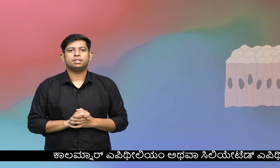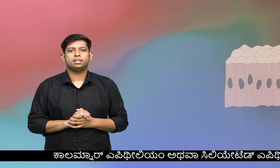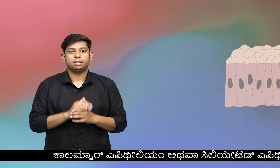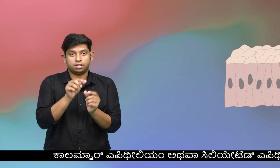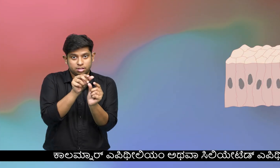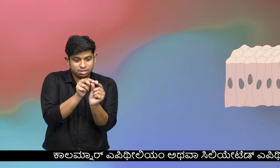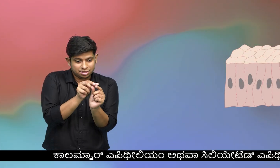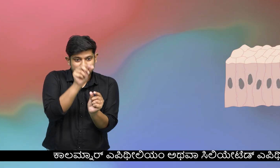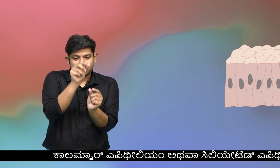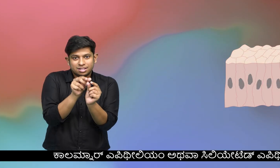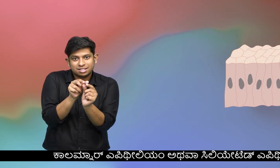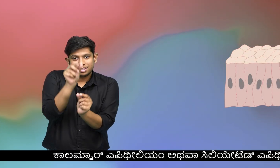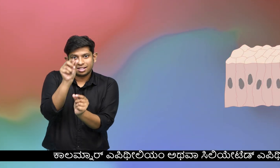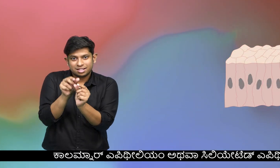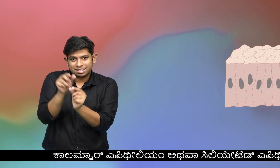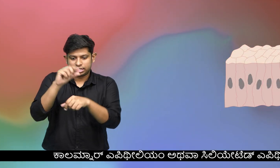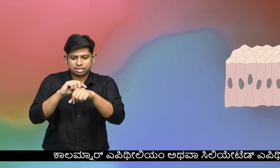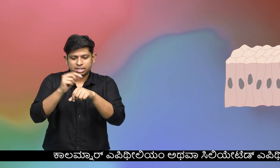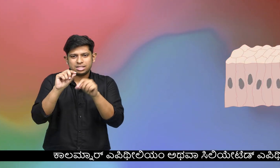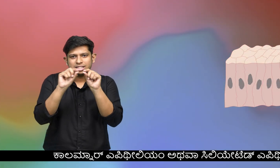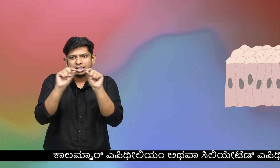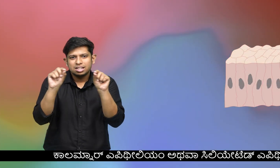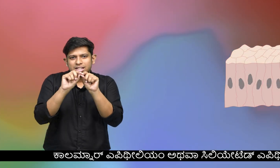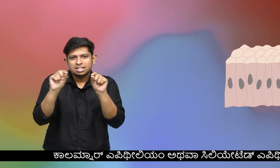ಕಾಲಮಾರ್ ಎಪಿಥೀಲಿಯಂ ಅಥವಾ ಸೆಲಿಯೇಟೆಡ್ ಎಪಿಥೀಲಿಯಂ.